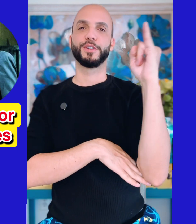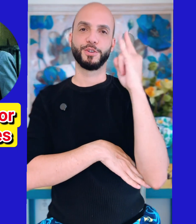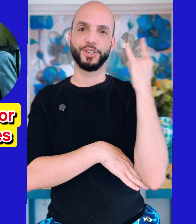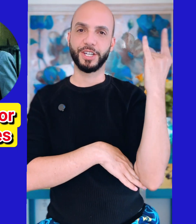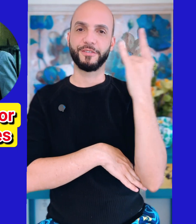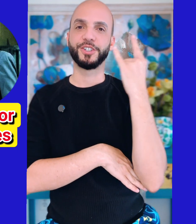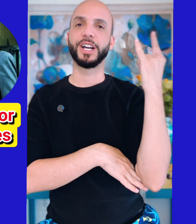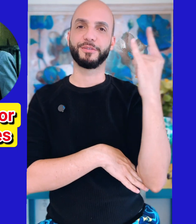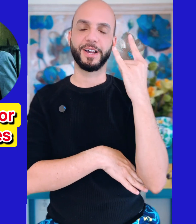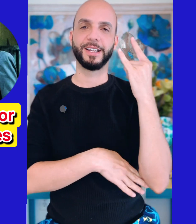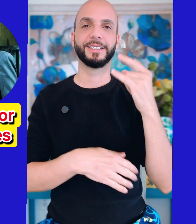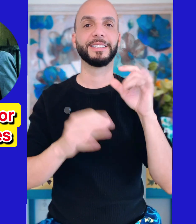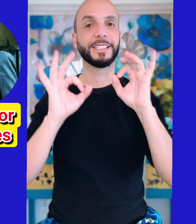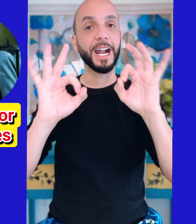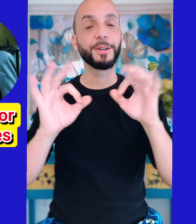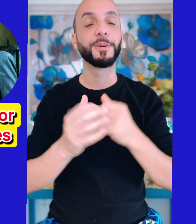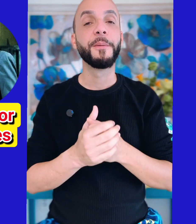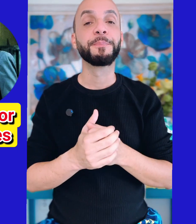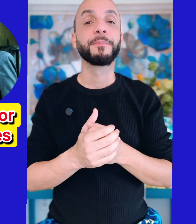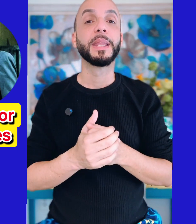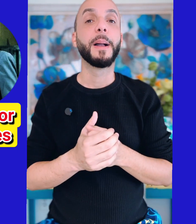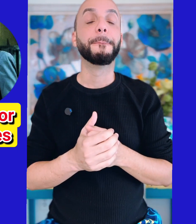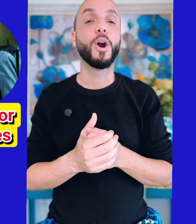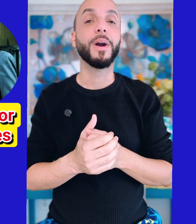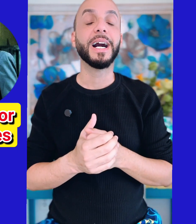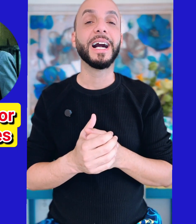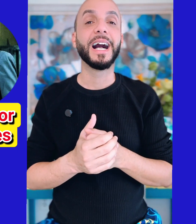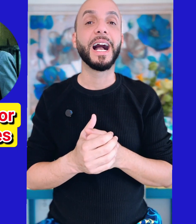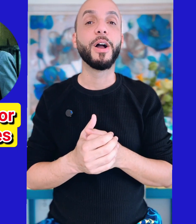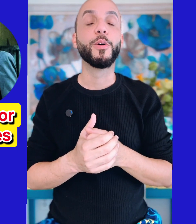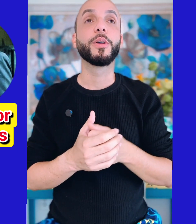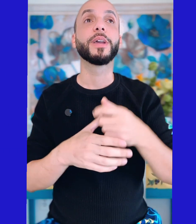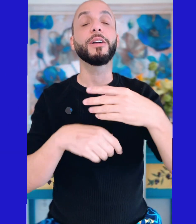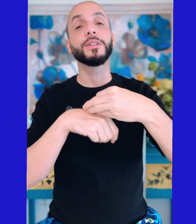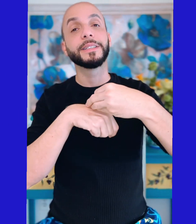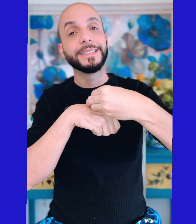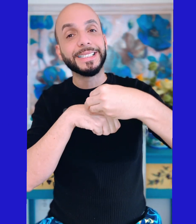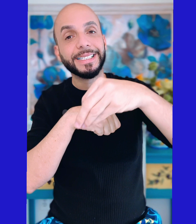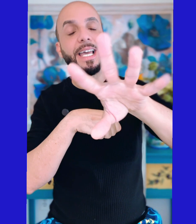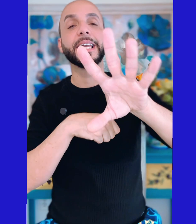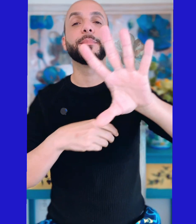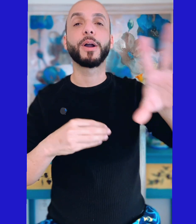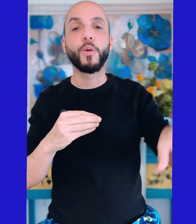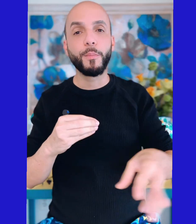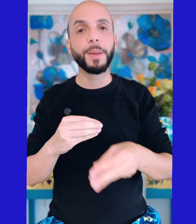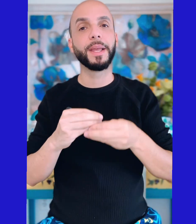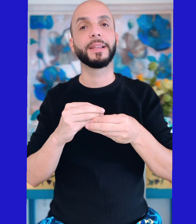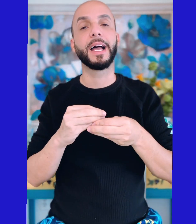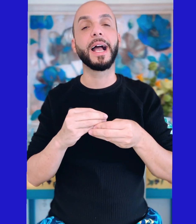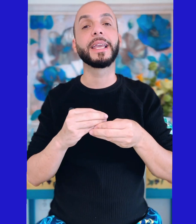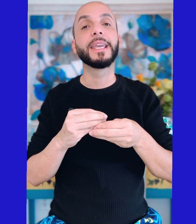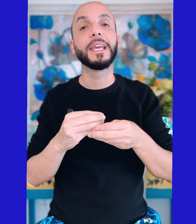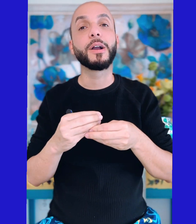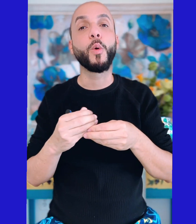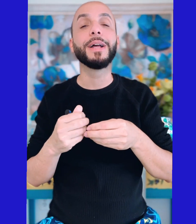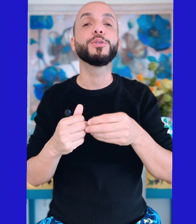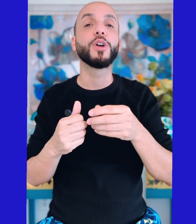Professor Girafales, certo? Bom, o que eu quero dizer aqui para complementar é que quando nós